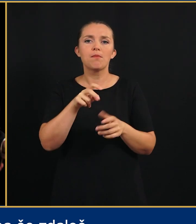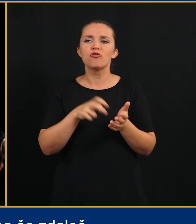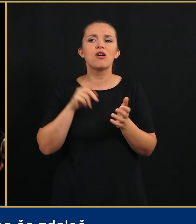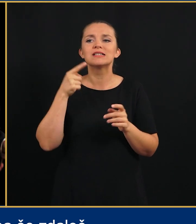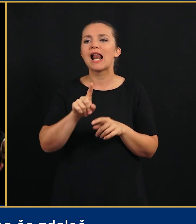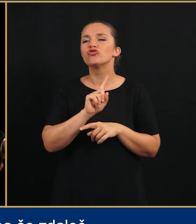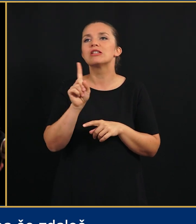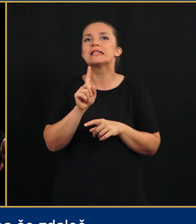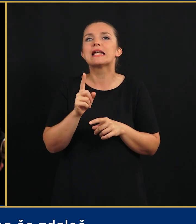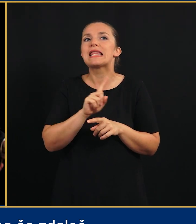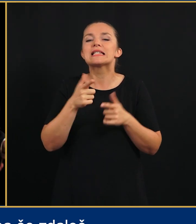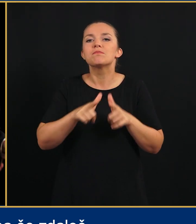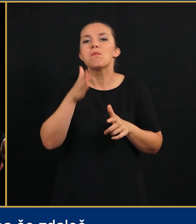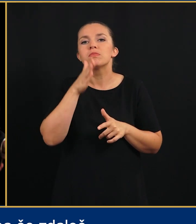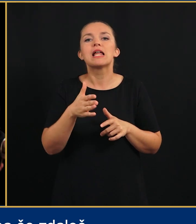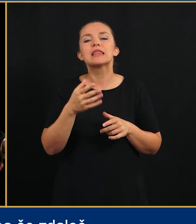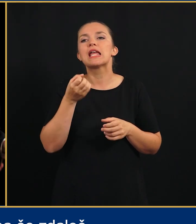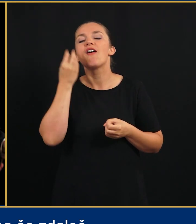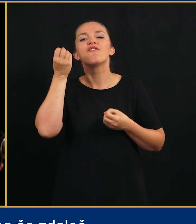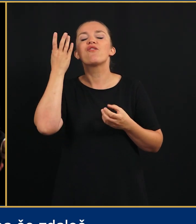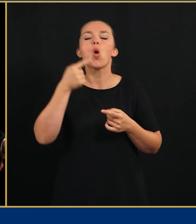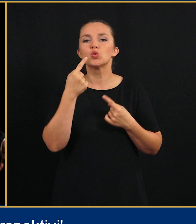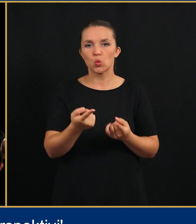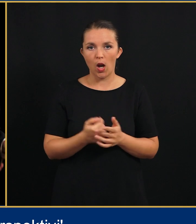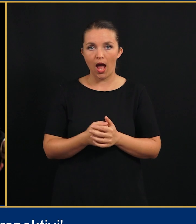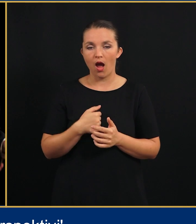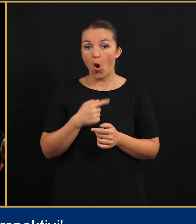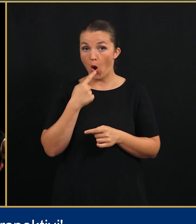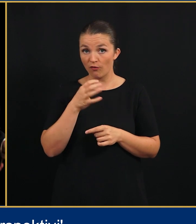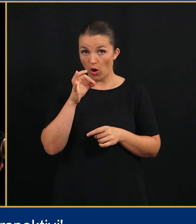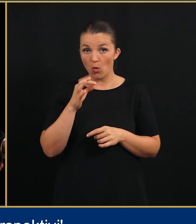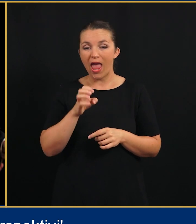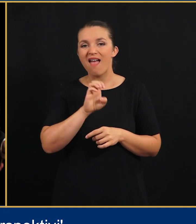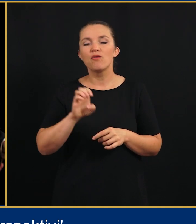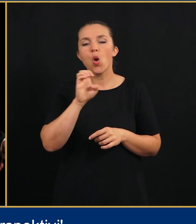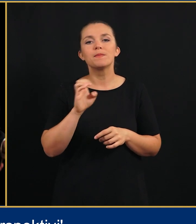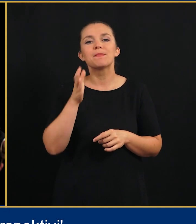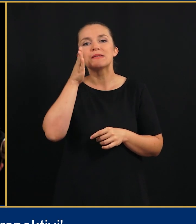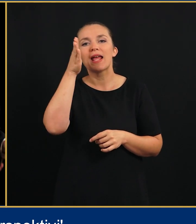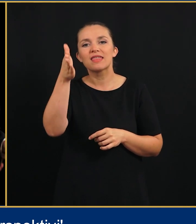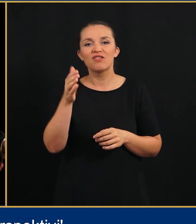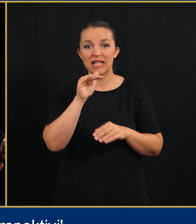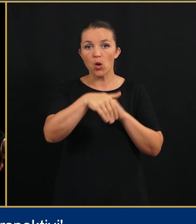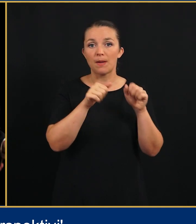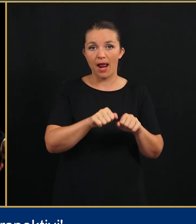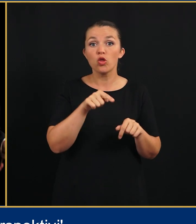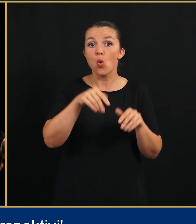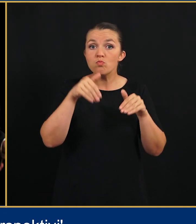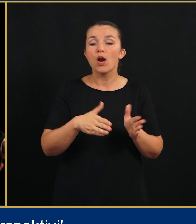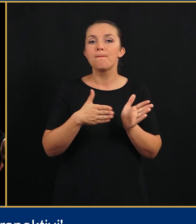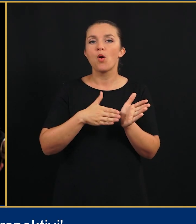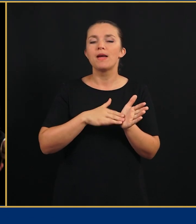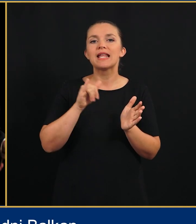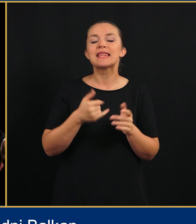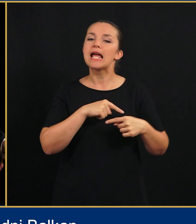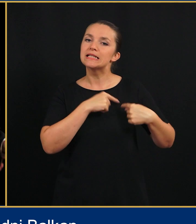še zdaleč ni oziroma ne sme biti floskula. Ko govorimo o evropski perspektivi Zahodnega Balkana, mora to